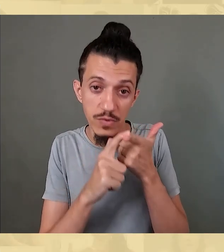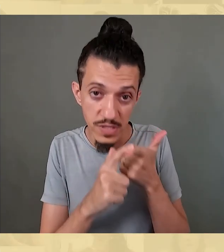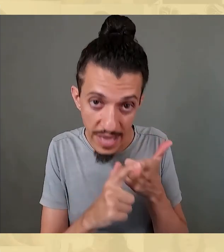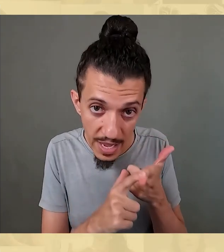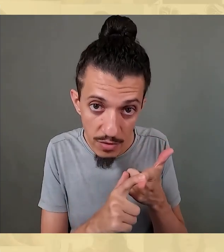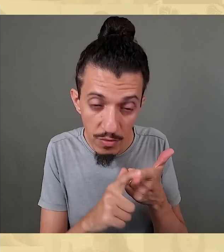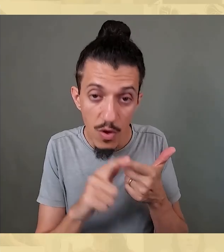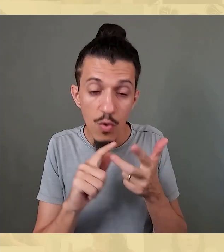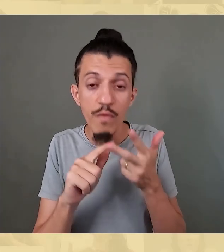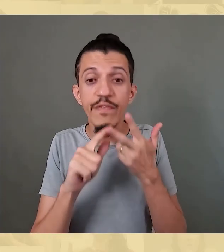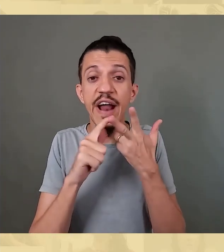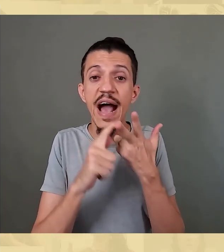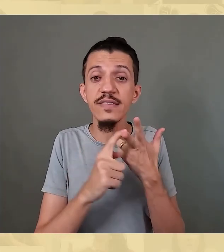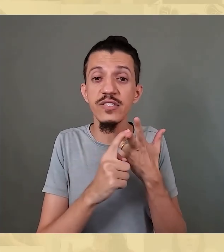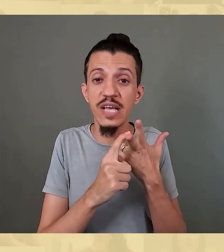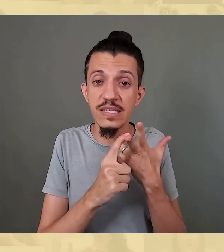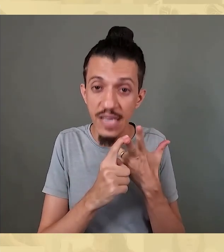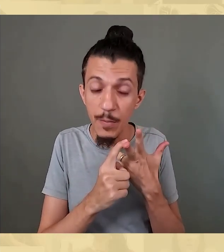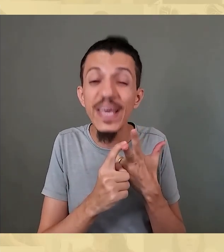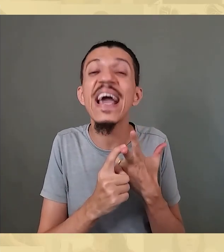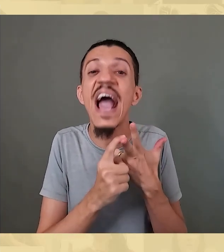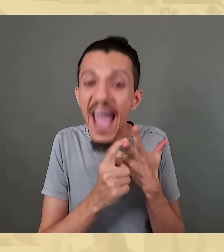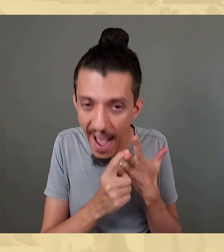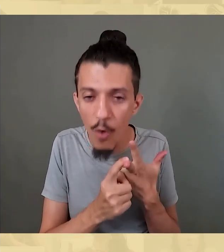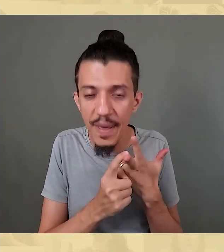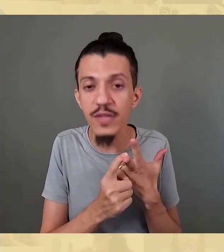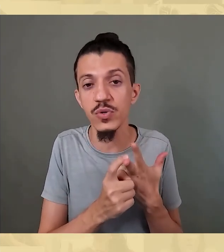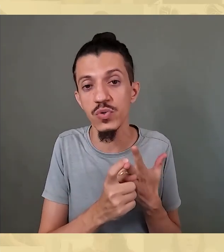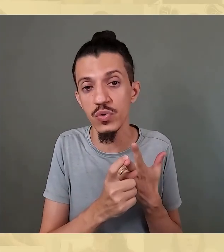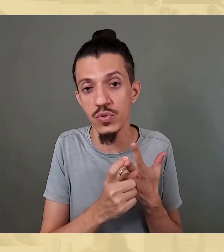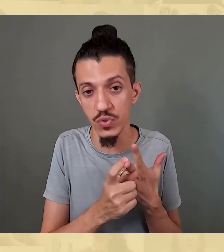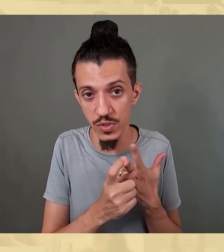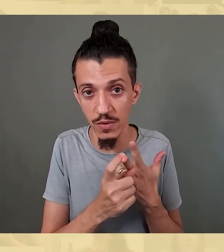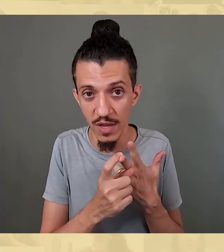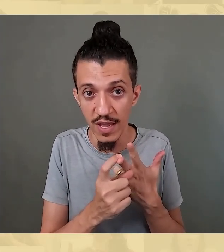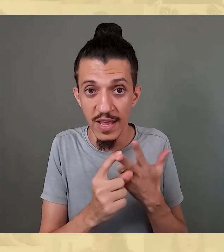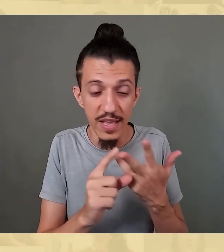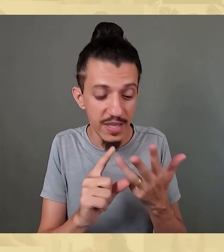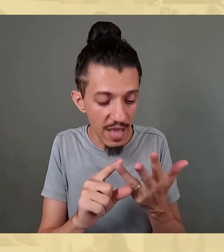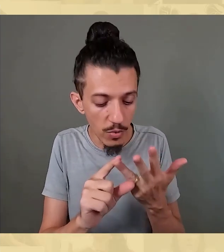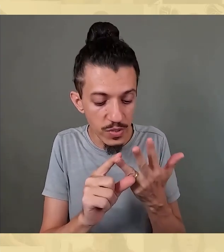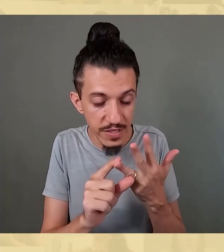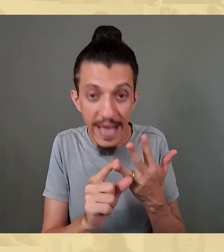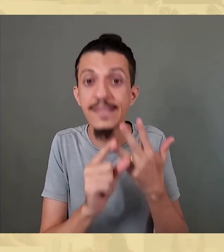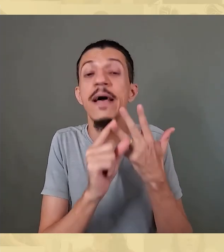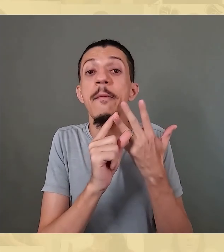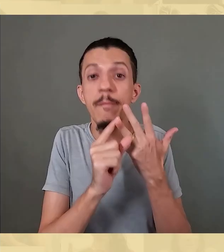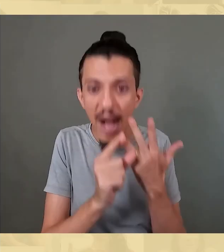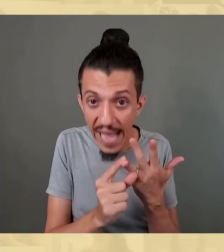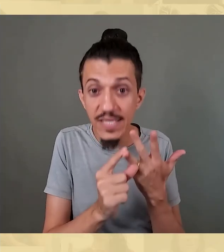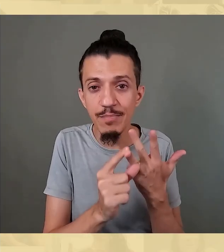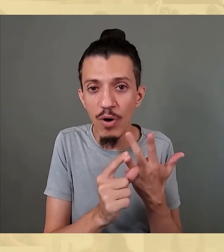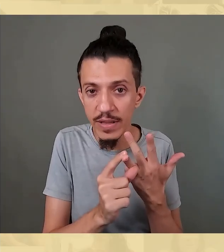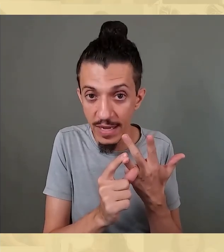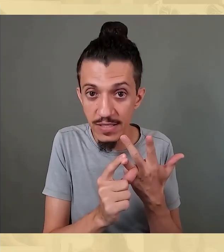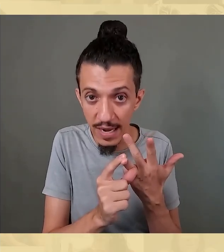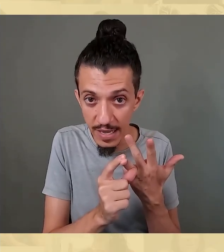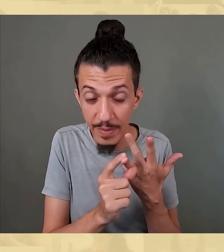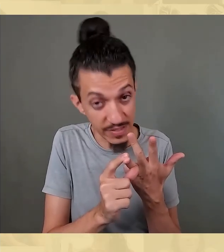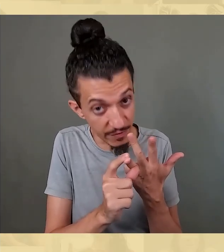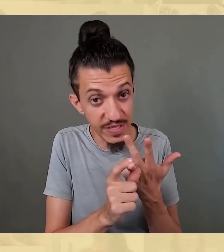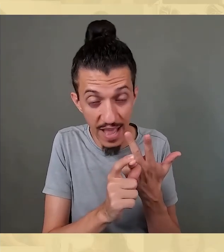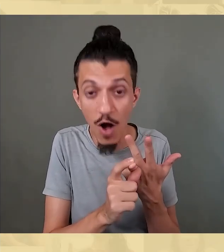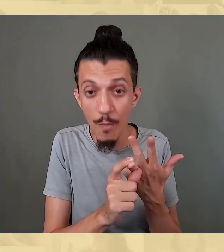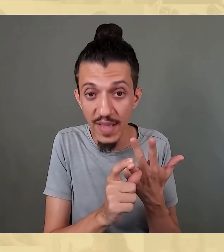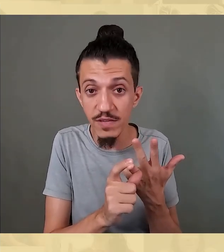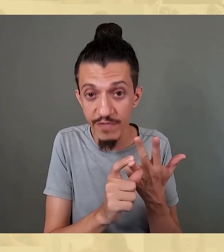contexto certo, com frases de exemplo que realmente os surdos usam, e que é um dos sinais mais importantes da Libras,